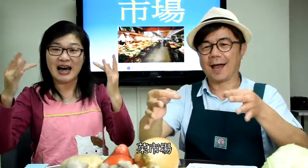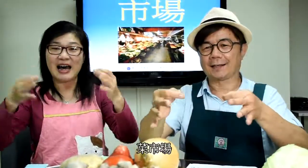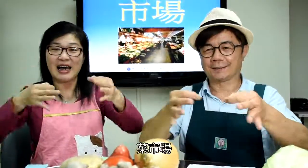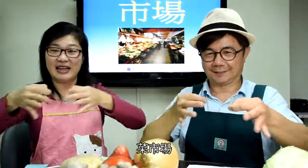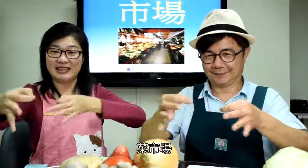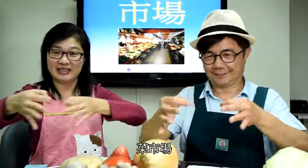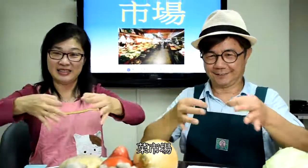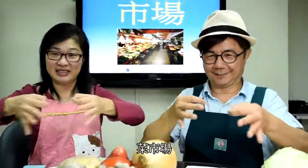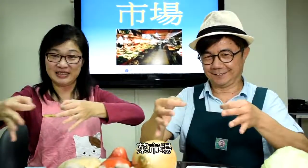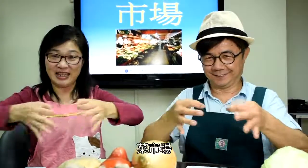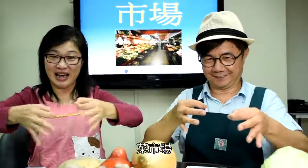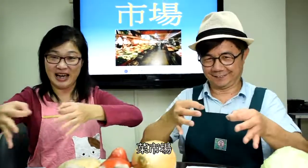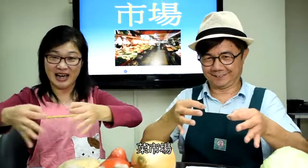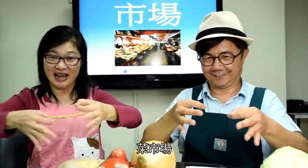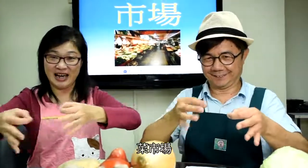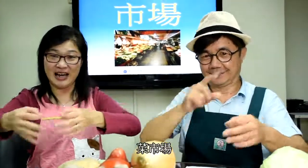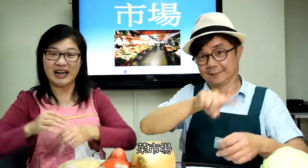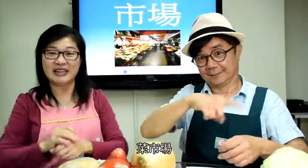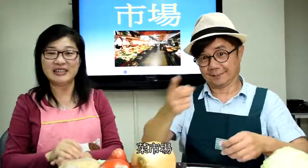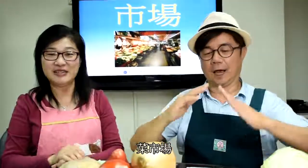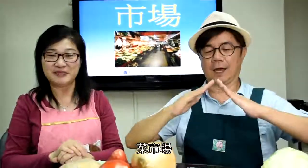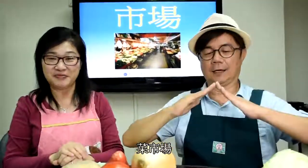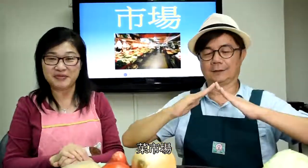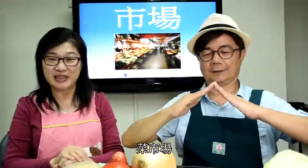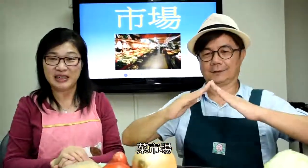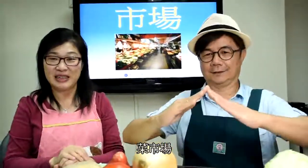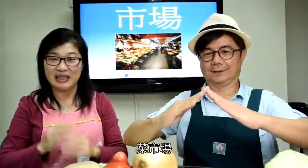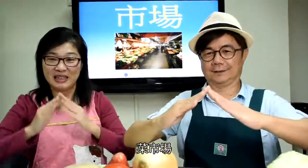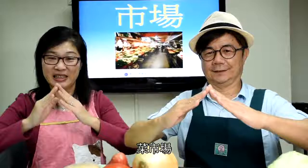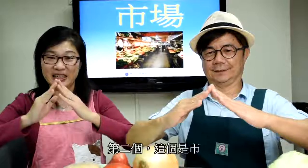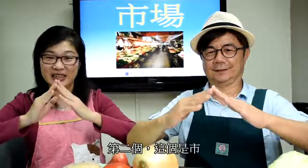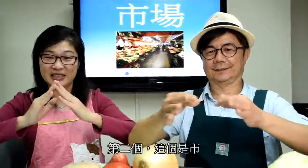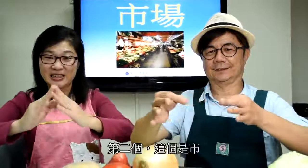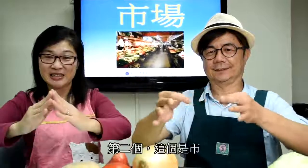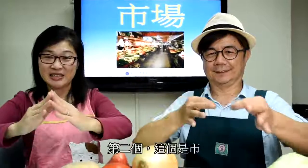菜市场。第二个，这个是市